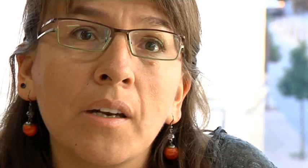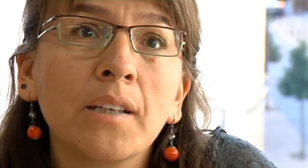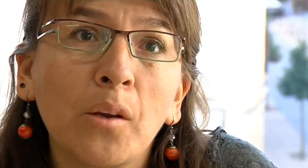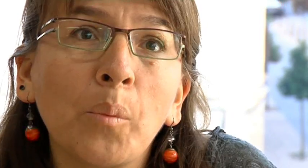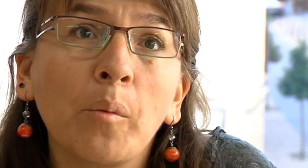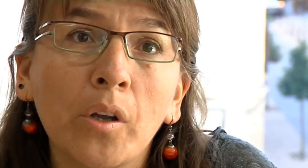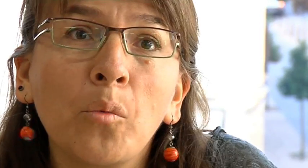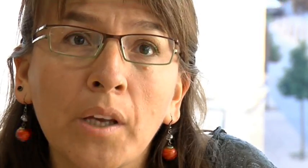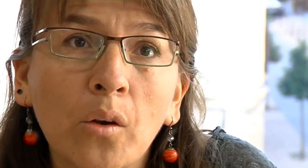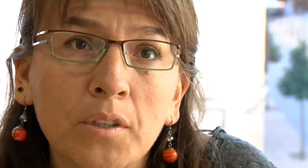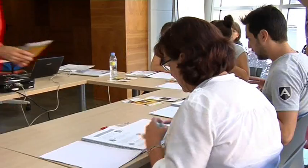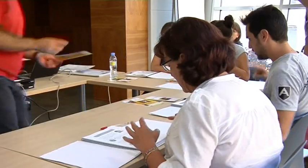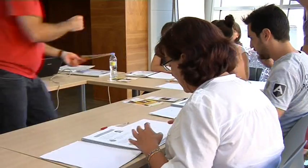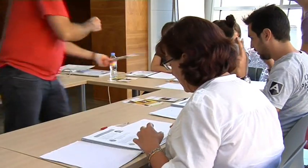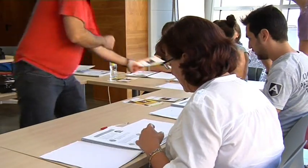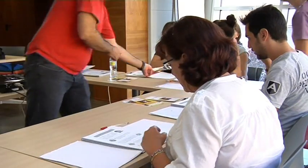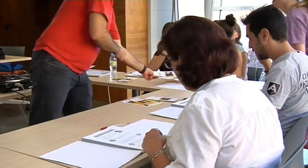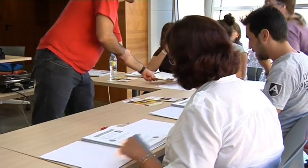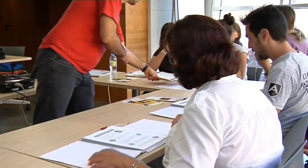esta lengua para poder comunicar con estas personas, ¿no?